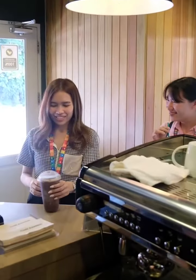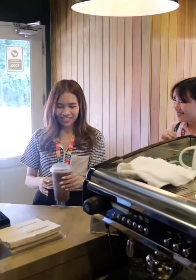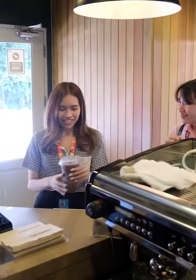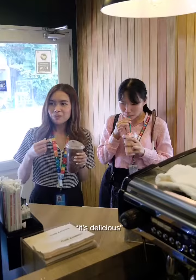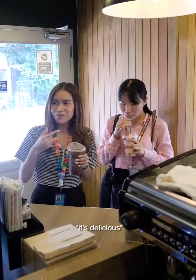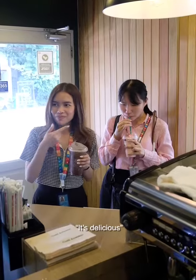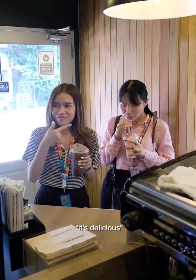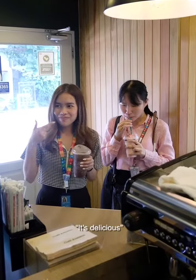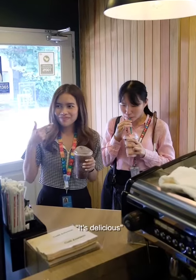อร่อยมากค่ะ